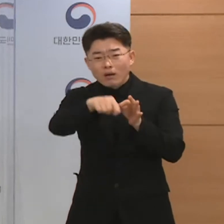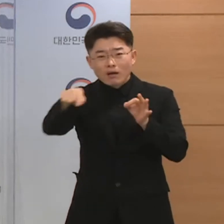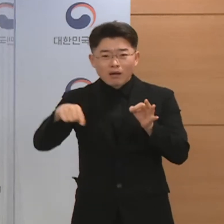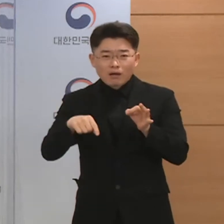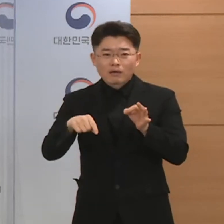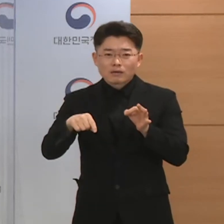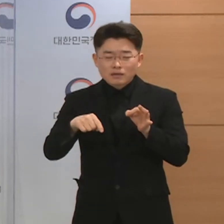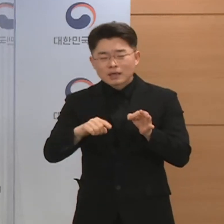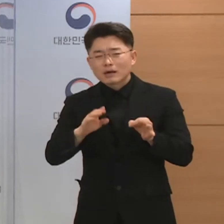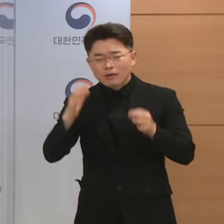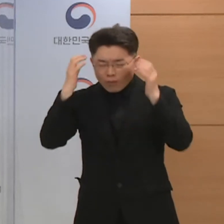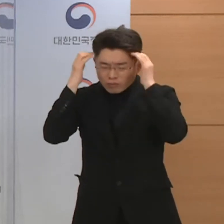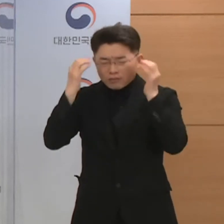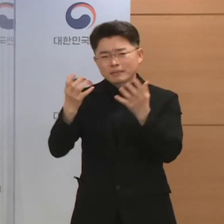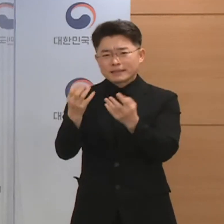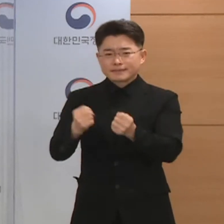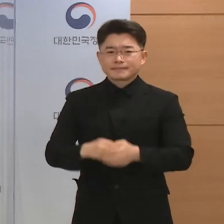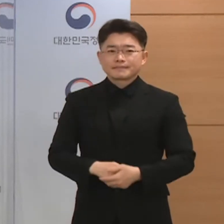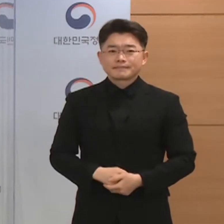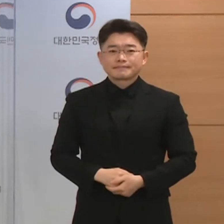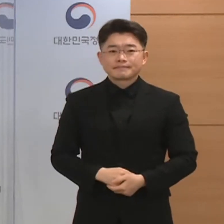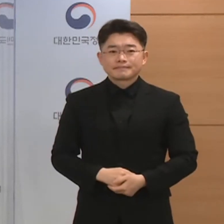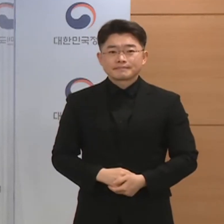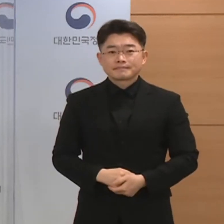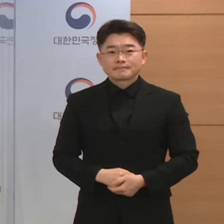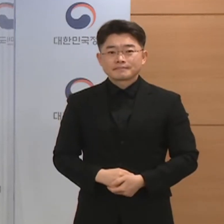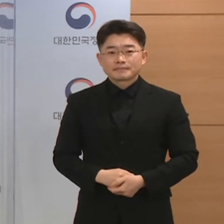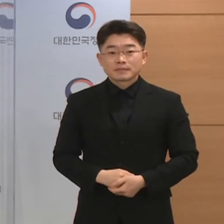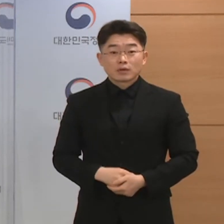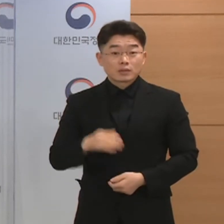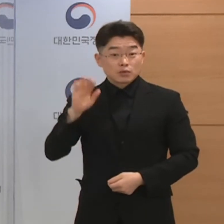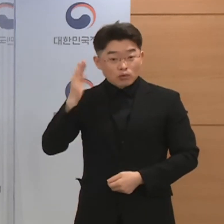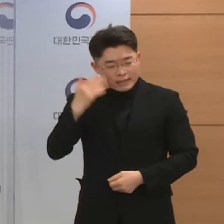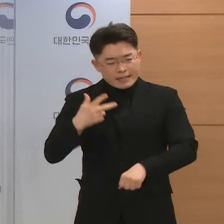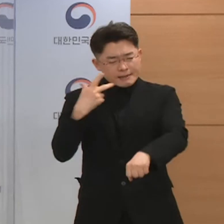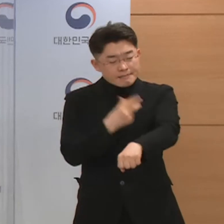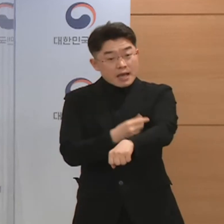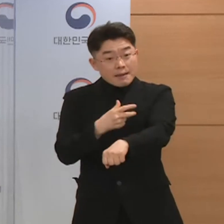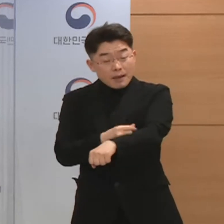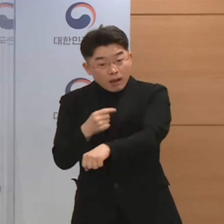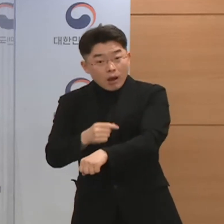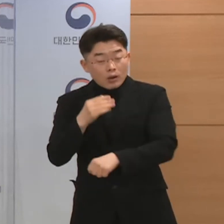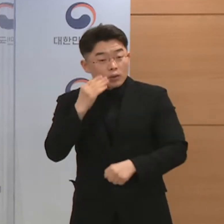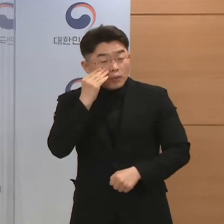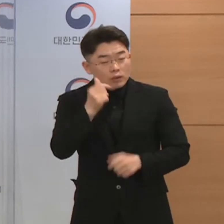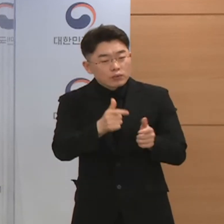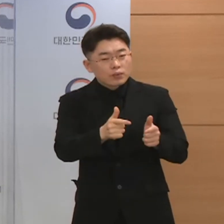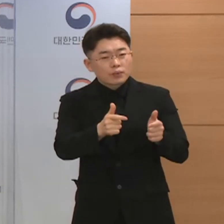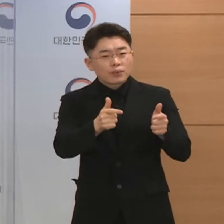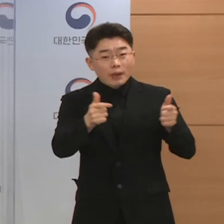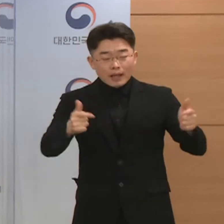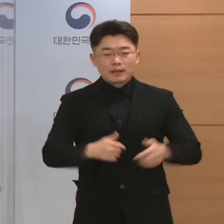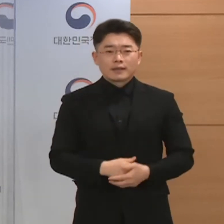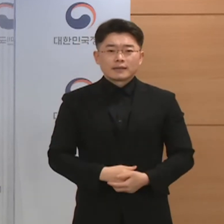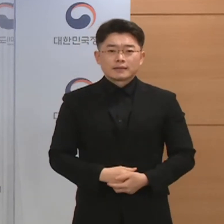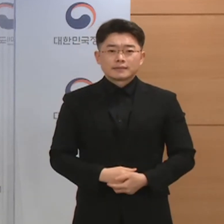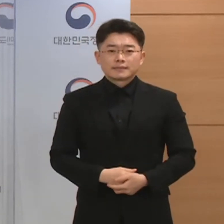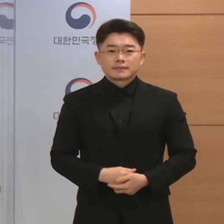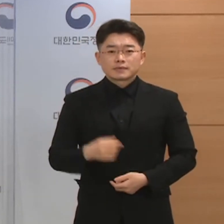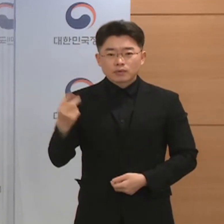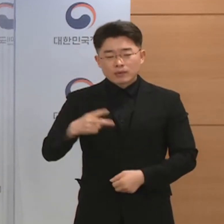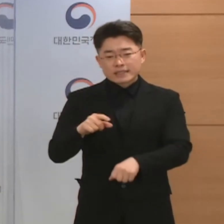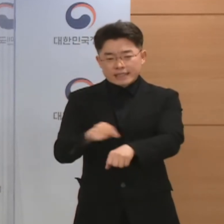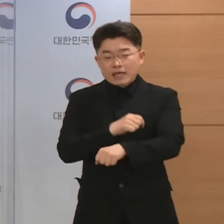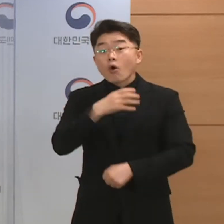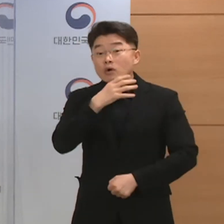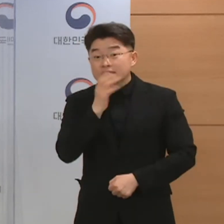많은 어려움이 겪으셨습니다. 예방접종 속도가 나고 있고 특히 제일 우선적으로 보호되어야 할 고령층에